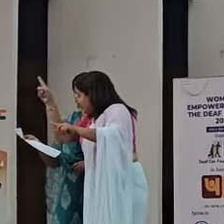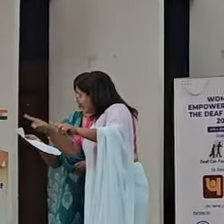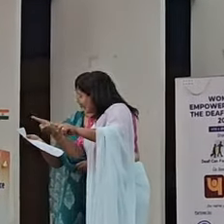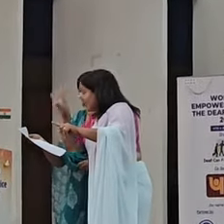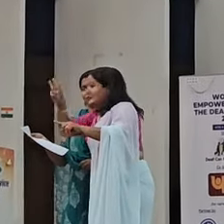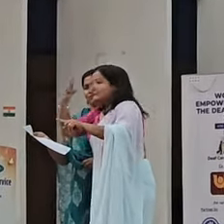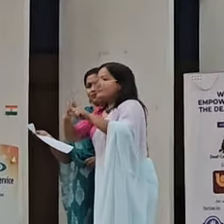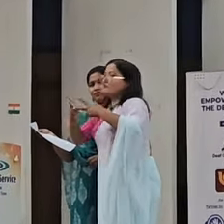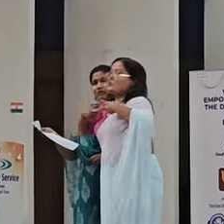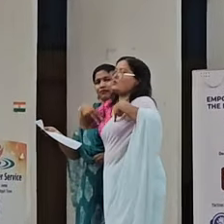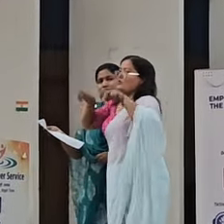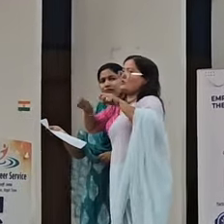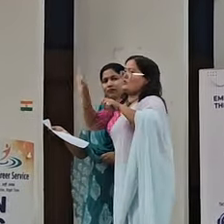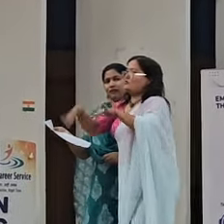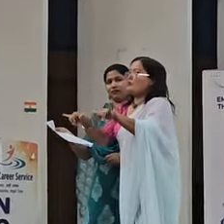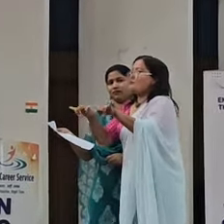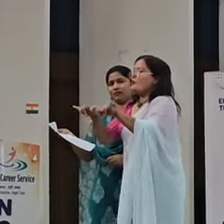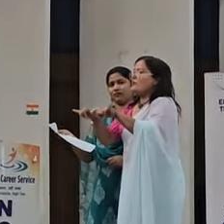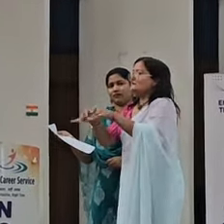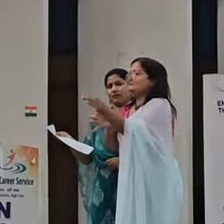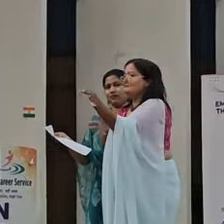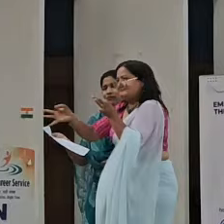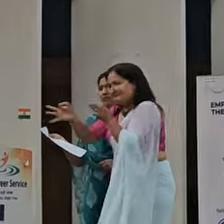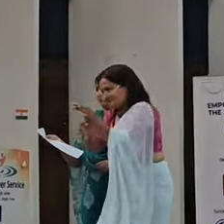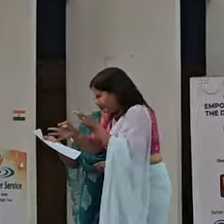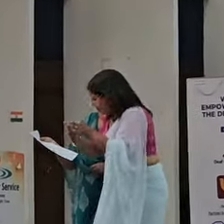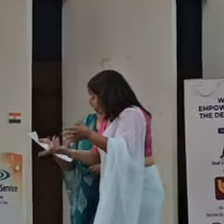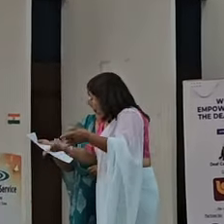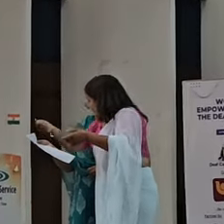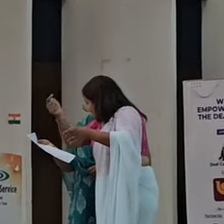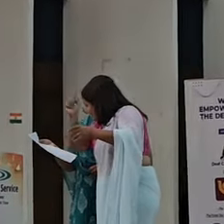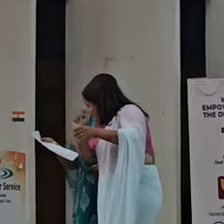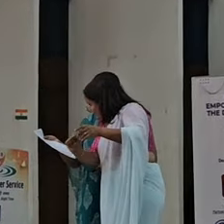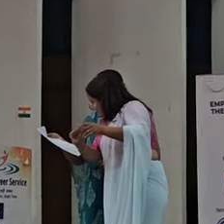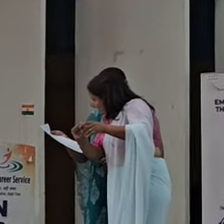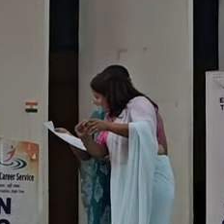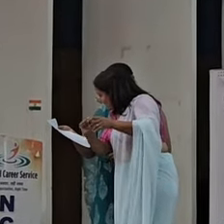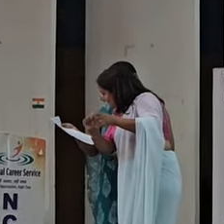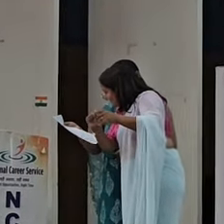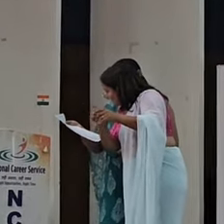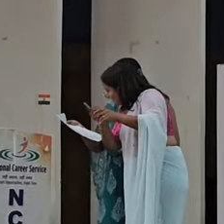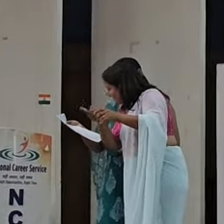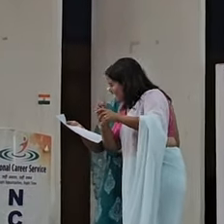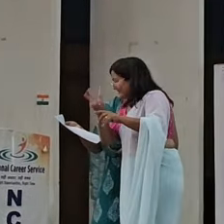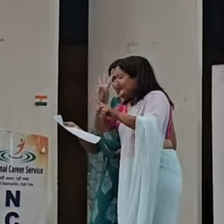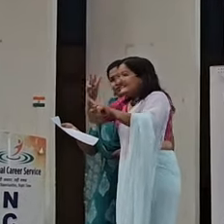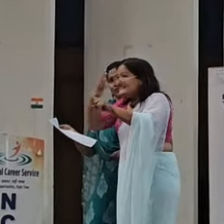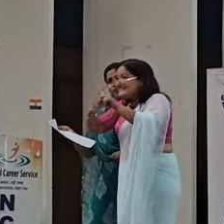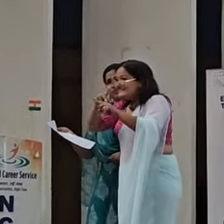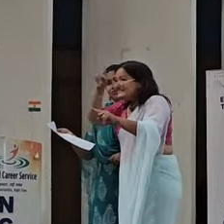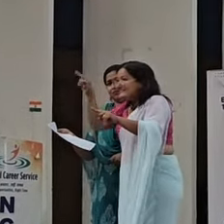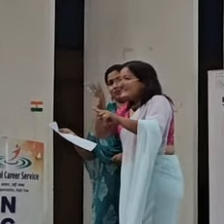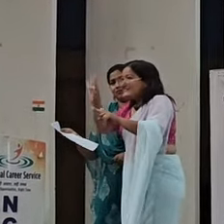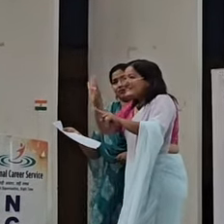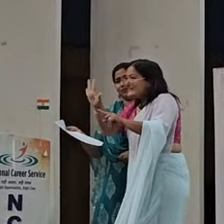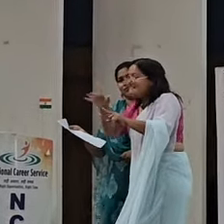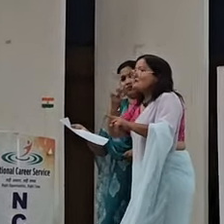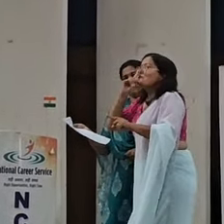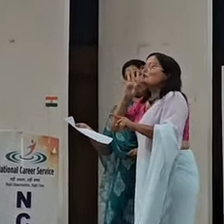अवेयर करवाऊंगी। और 3:30 बजे के आसपास एक सिविल एडवोकेट आएंगे जो आपको एक्सप्लेन करेंगे सारी चीजें, और